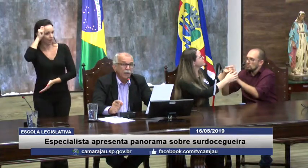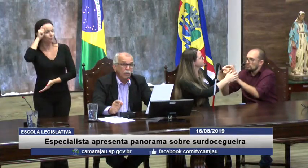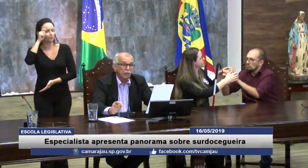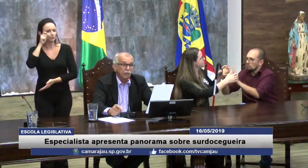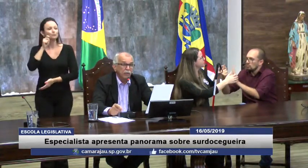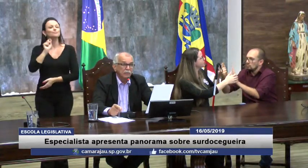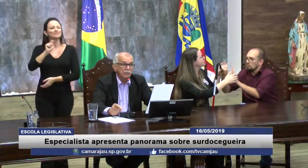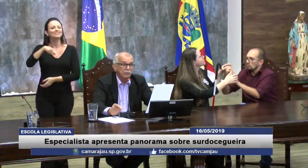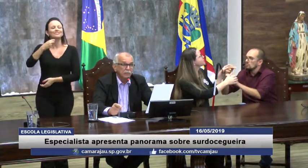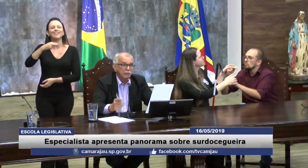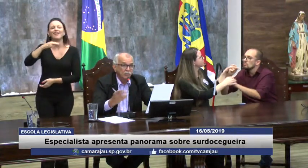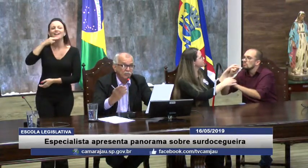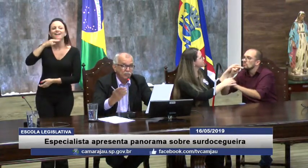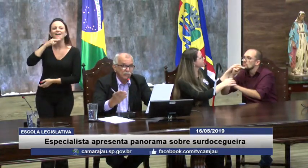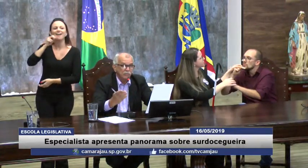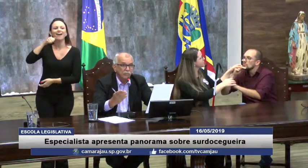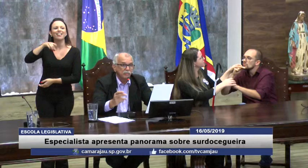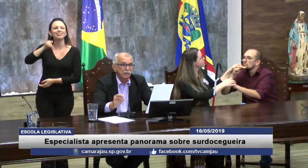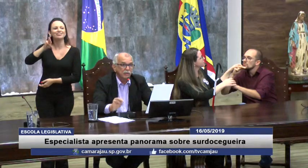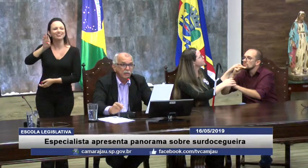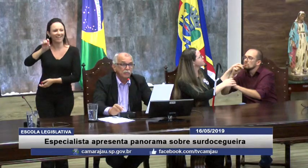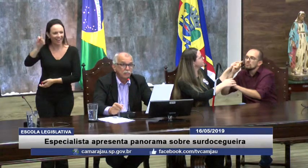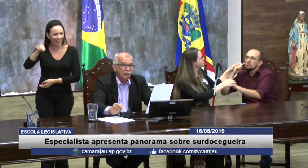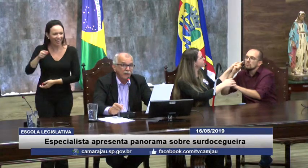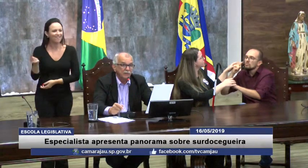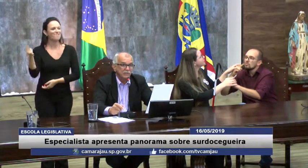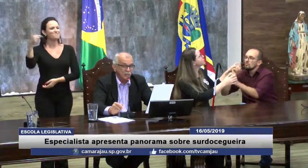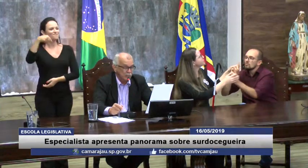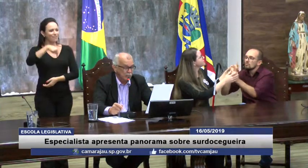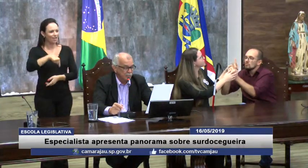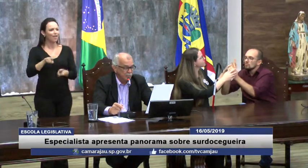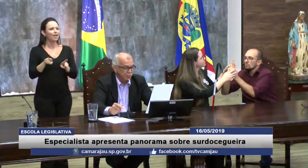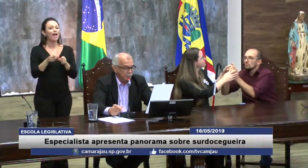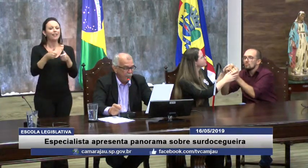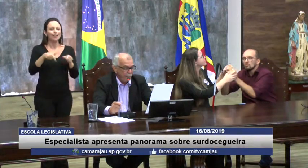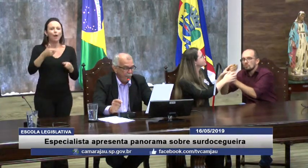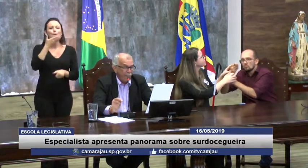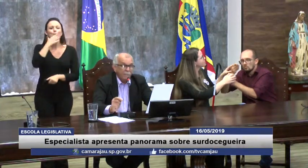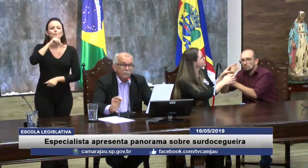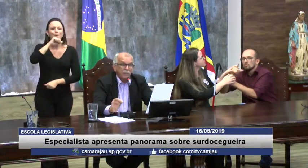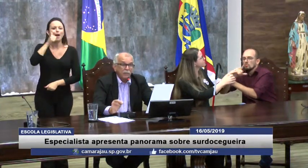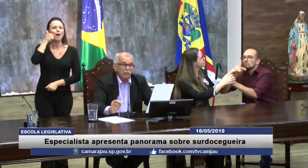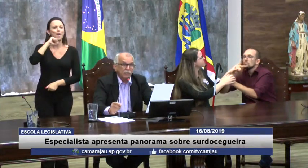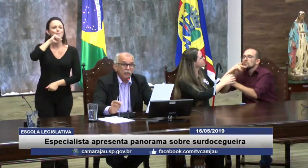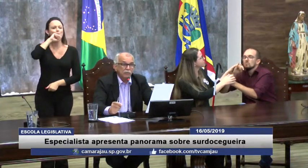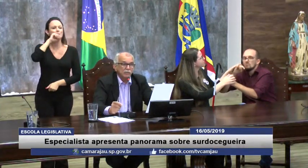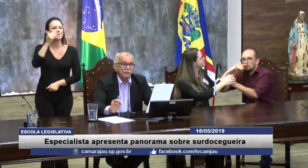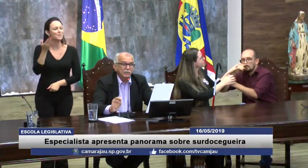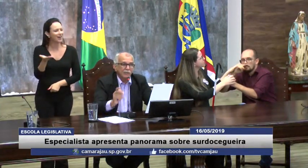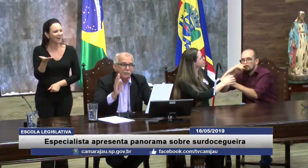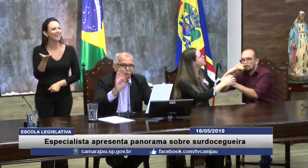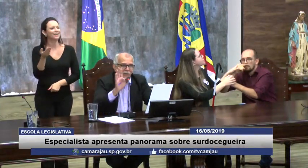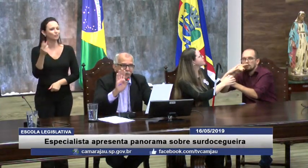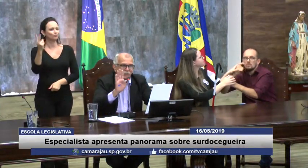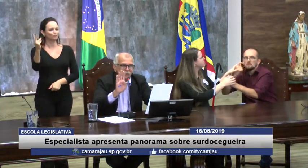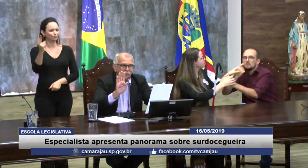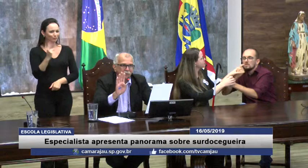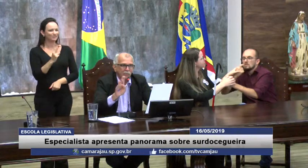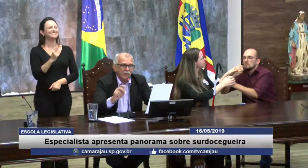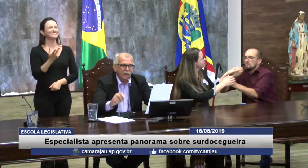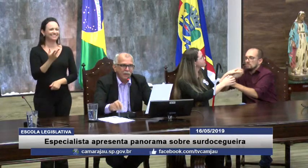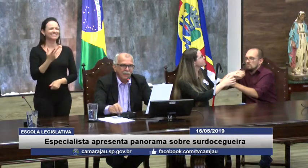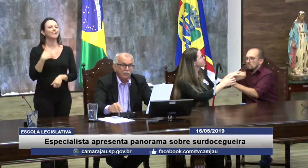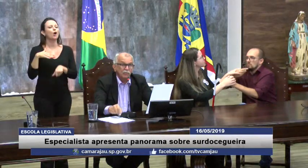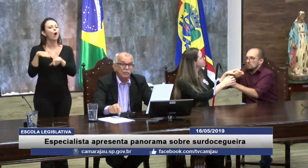André Romim, que hoje nós vemos aqui os pais deles. Nós estivemos conversando a